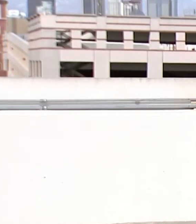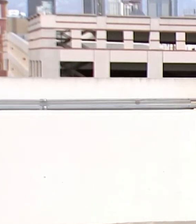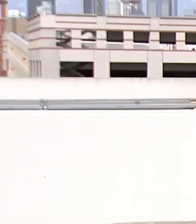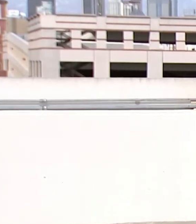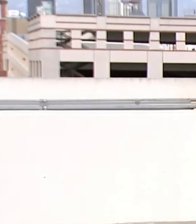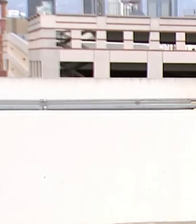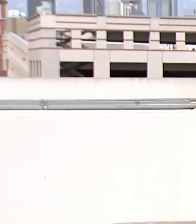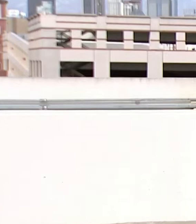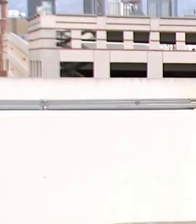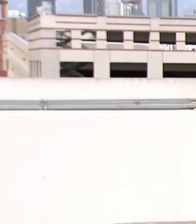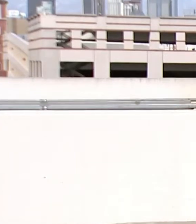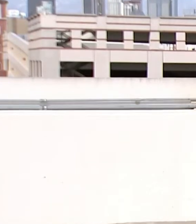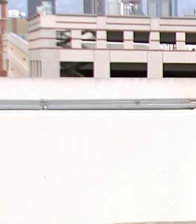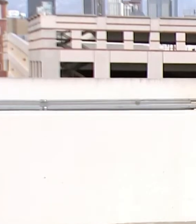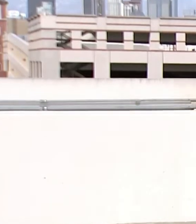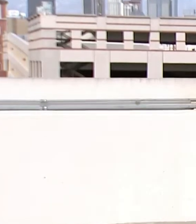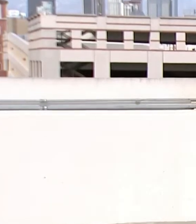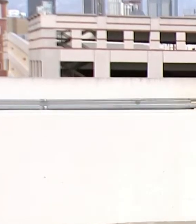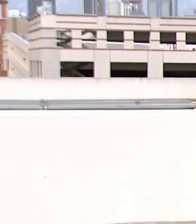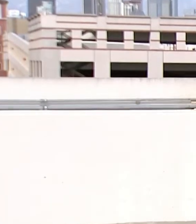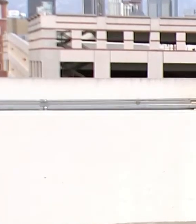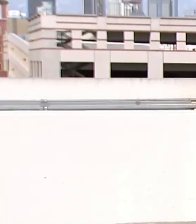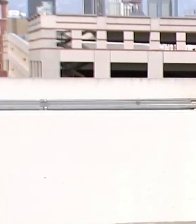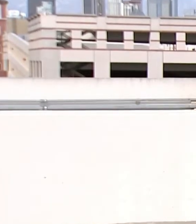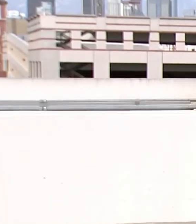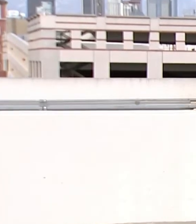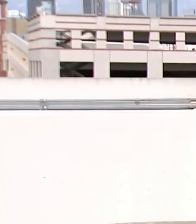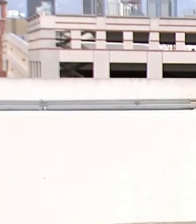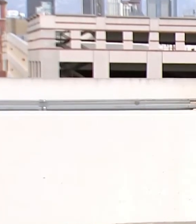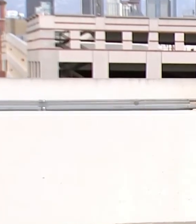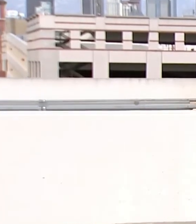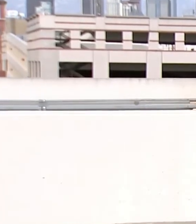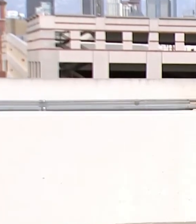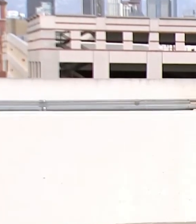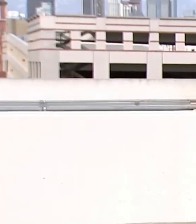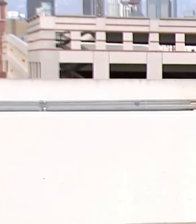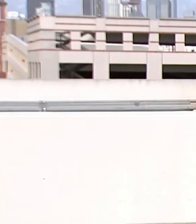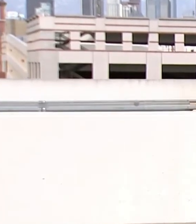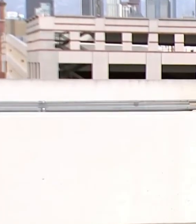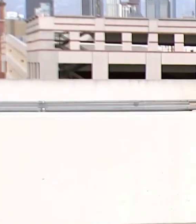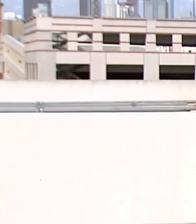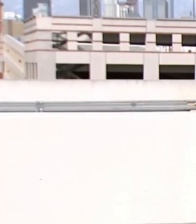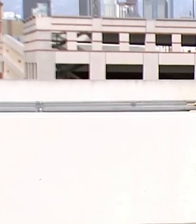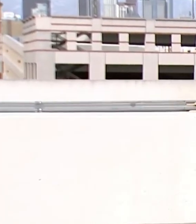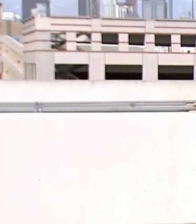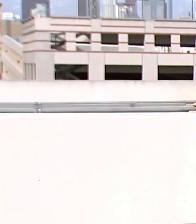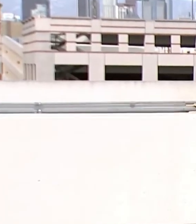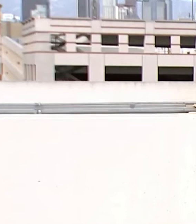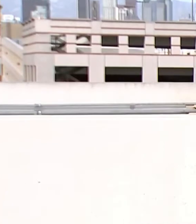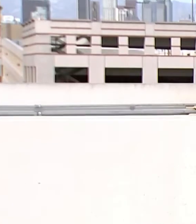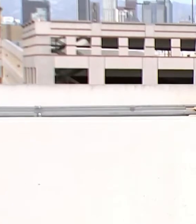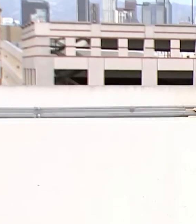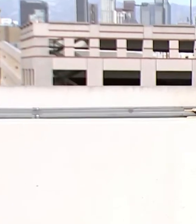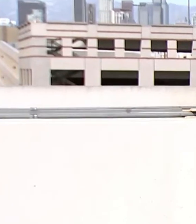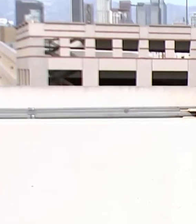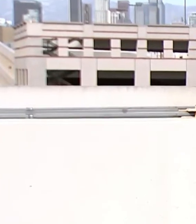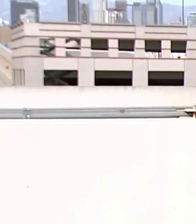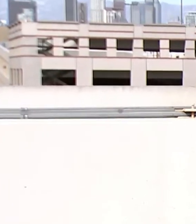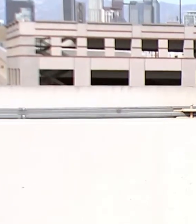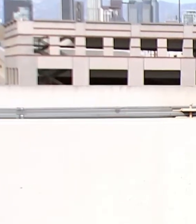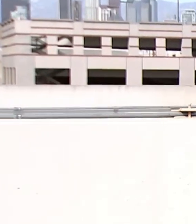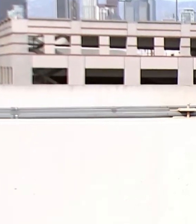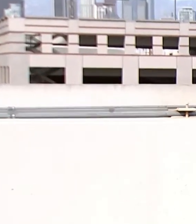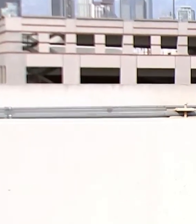comunidad ha visto muchas muertes, mucha gente en los hospitales, y es